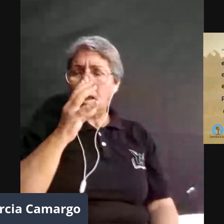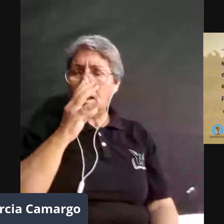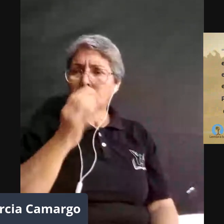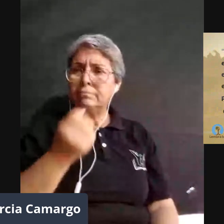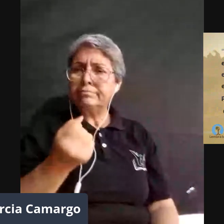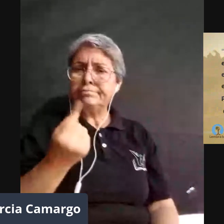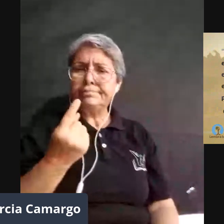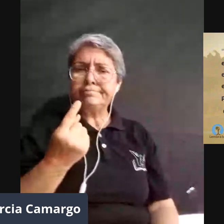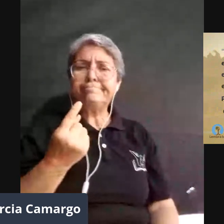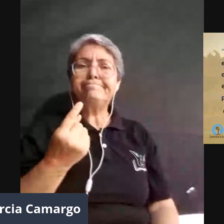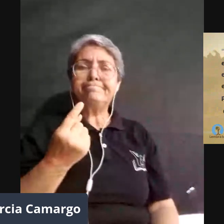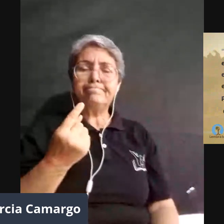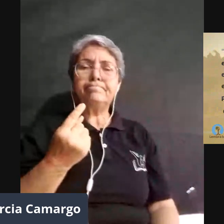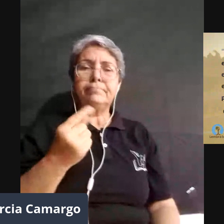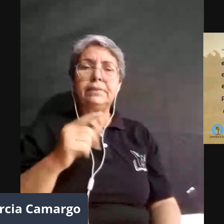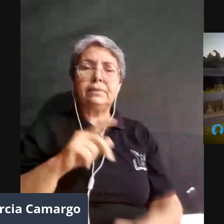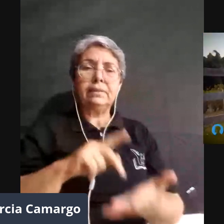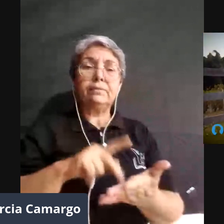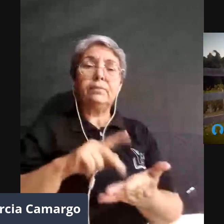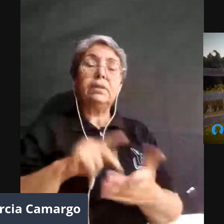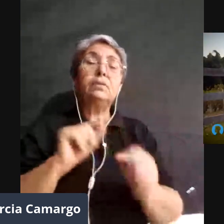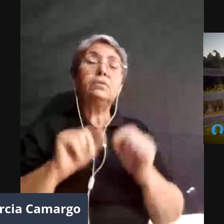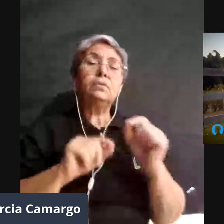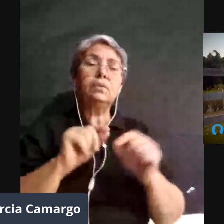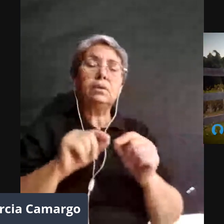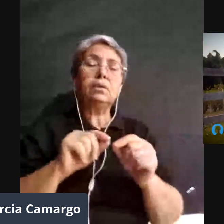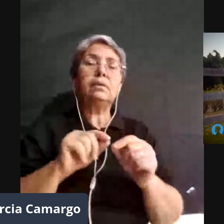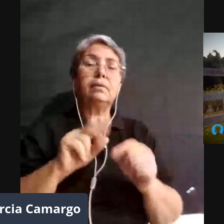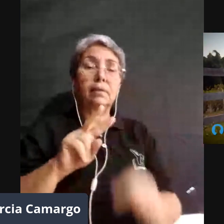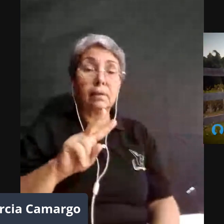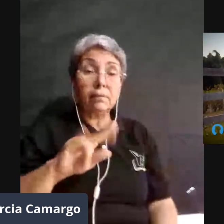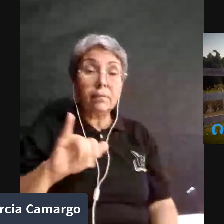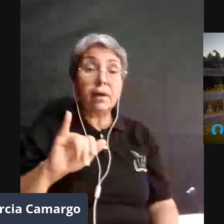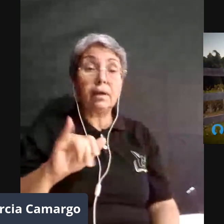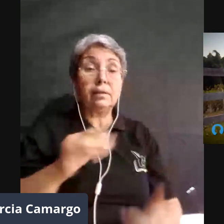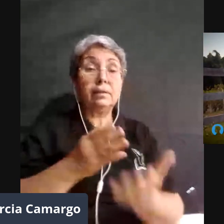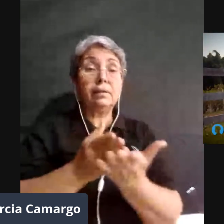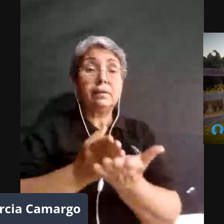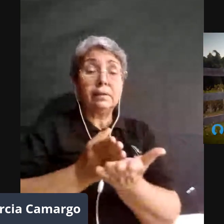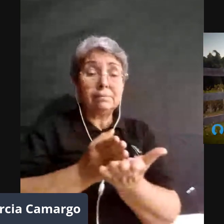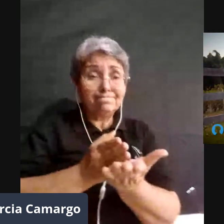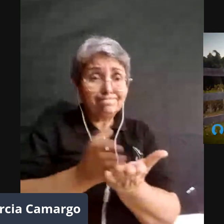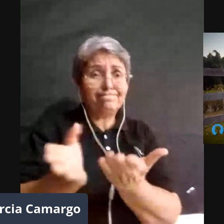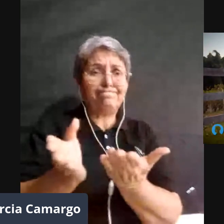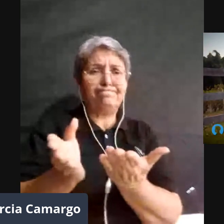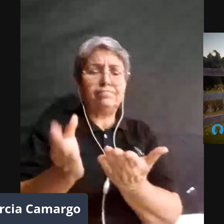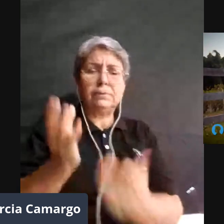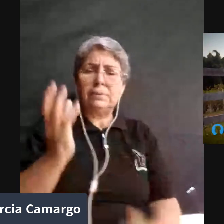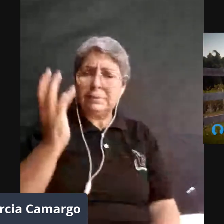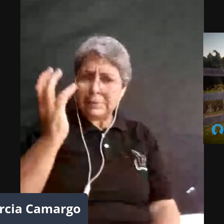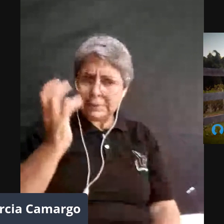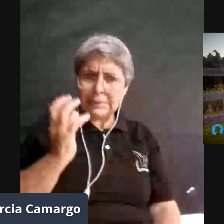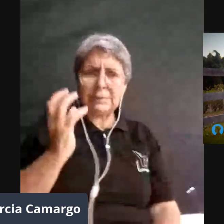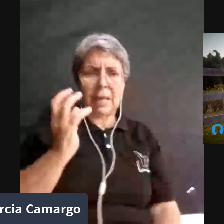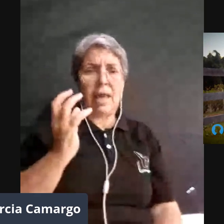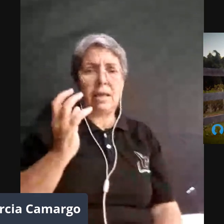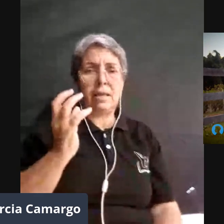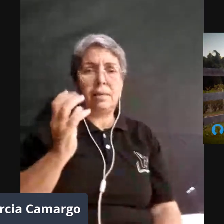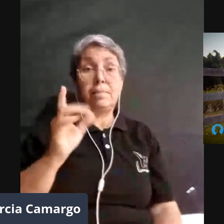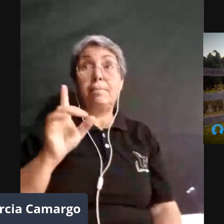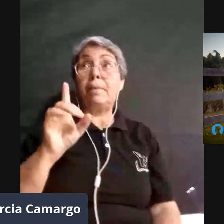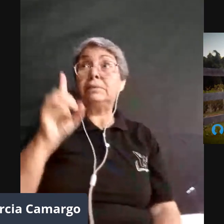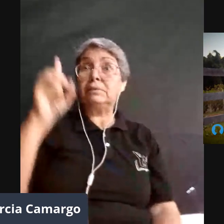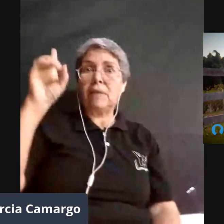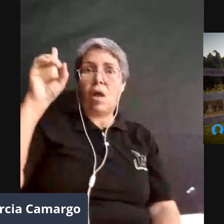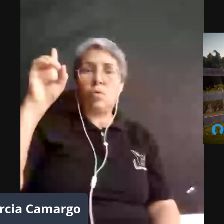ali implícito que haveria uma apostasia muito séria, mas que o Senhor não permitiria que